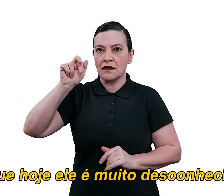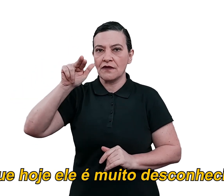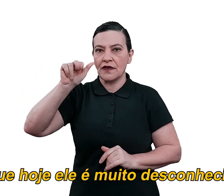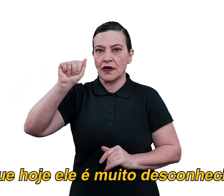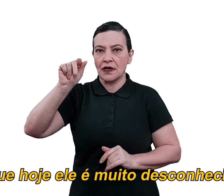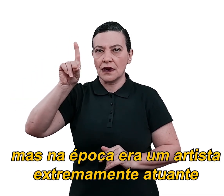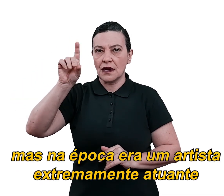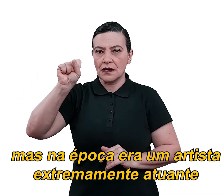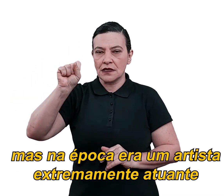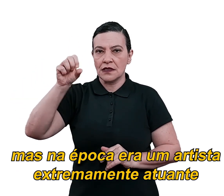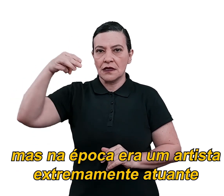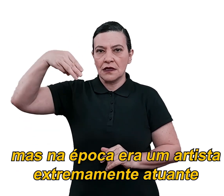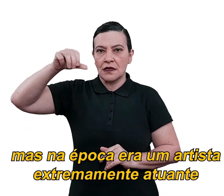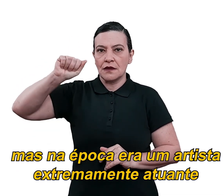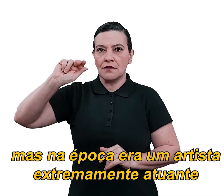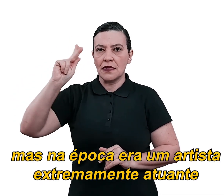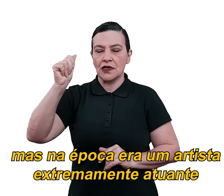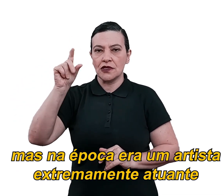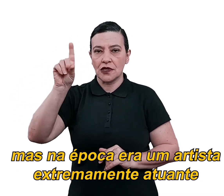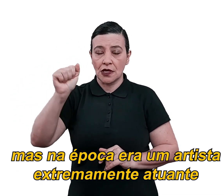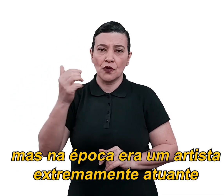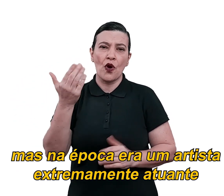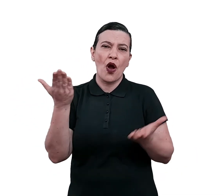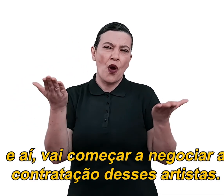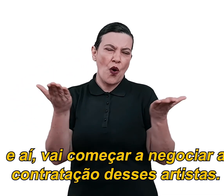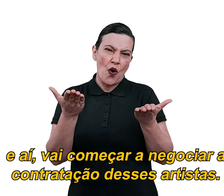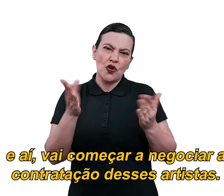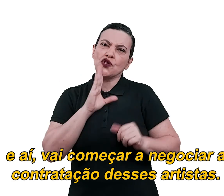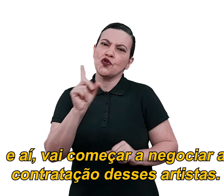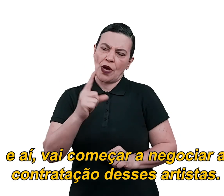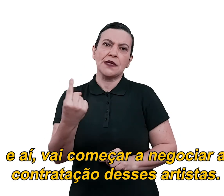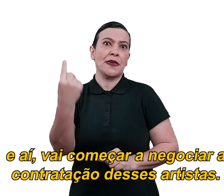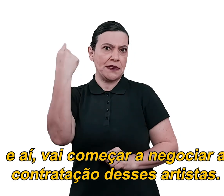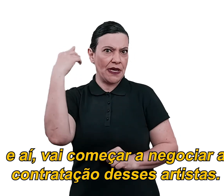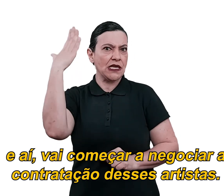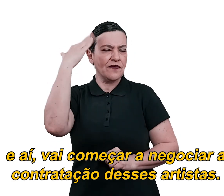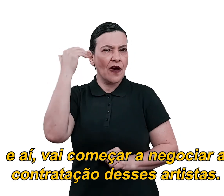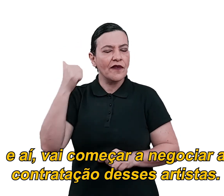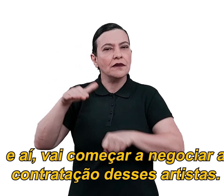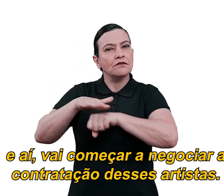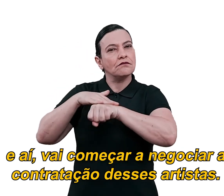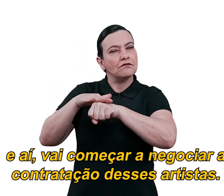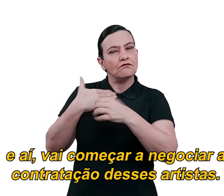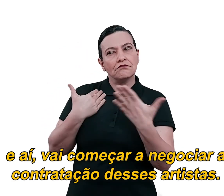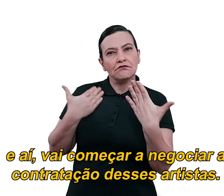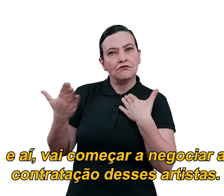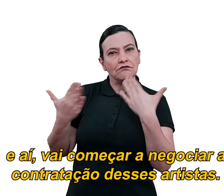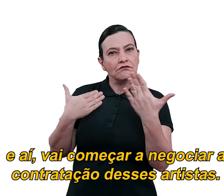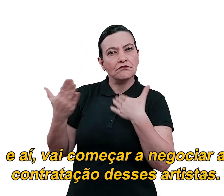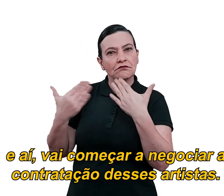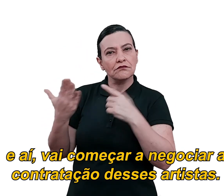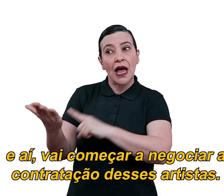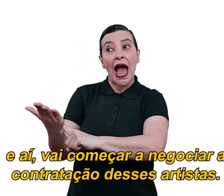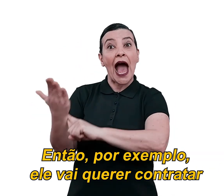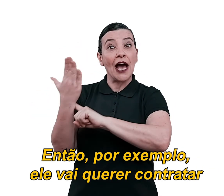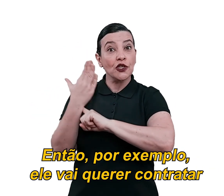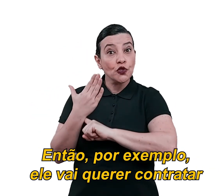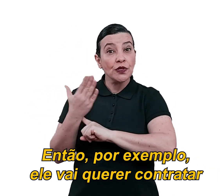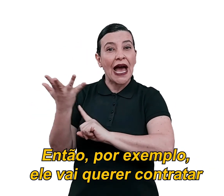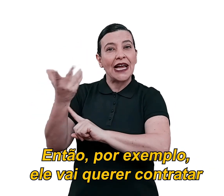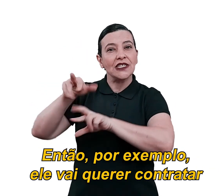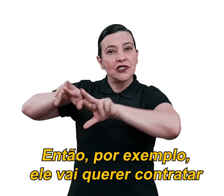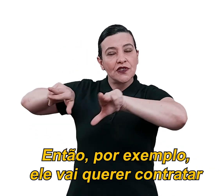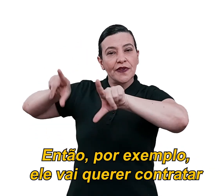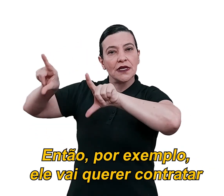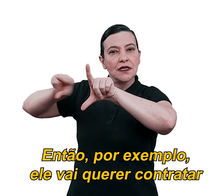muito desconhecido, mas na época era um artista extremamente atuante, e aí vai começar a negociar a contratação desses artistas, né? Então,